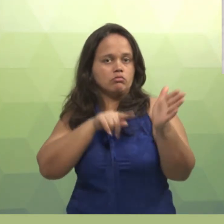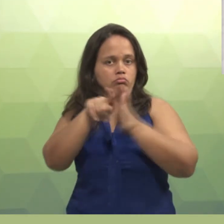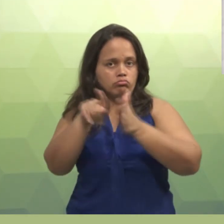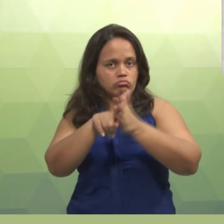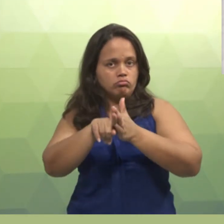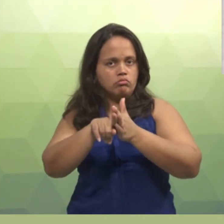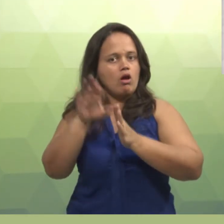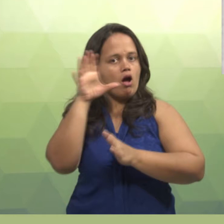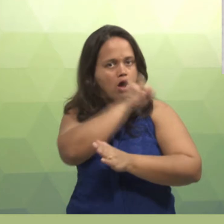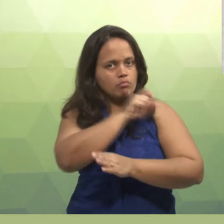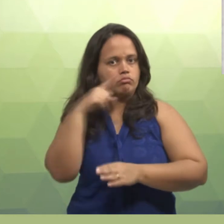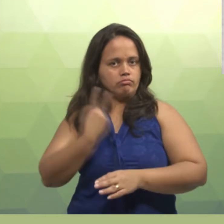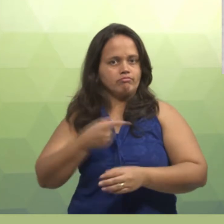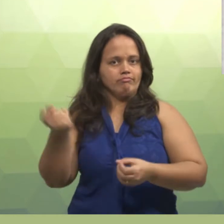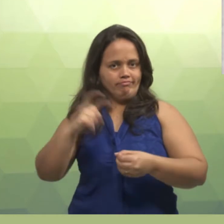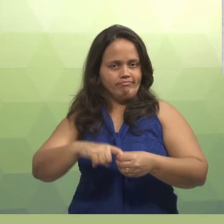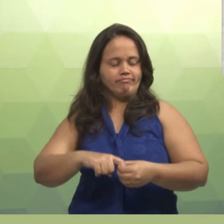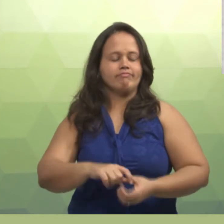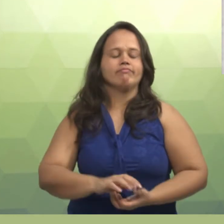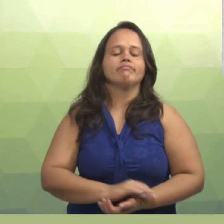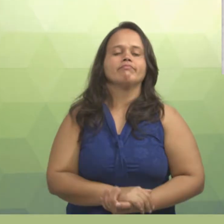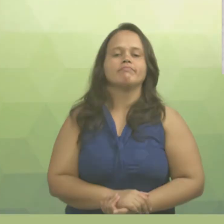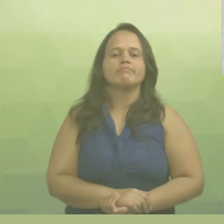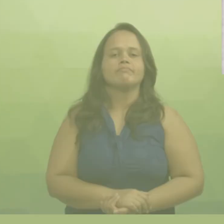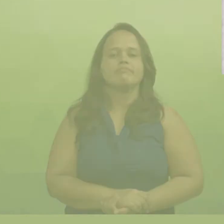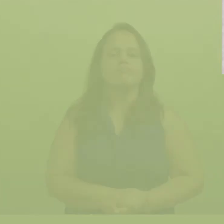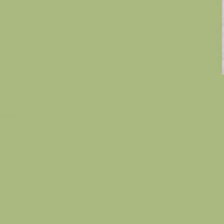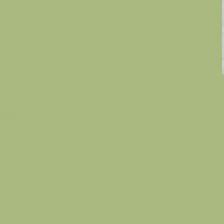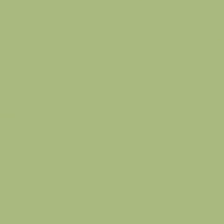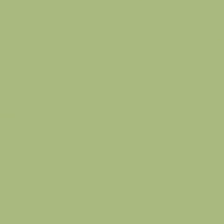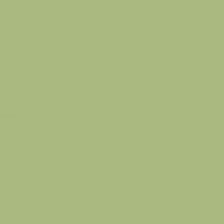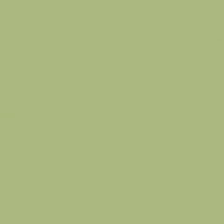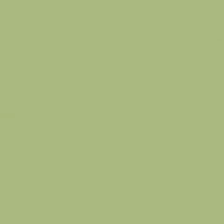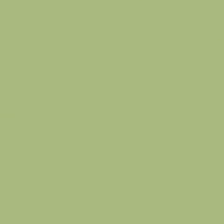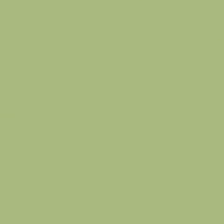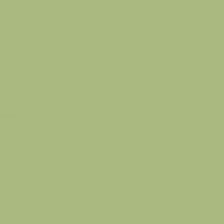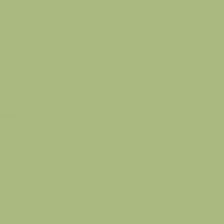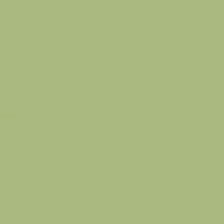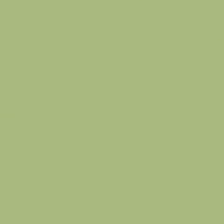essas questões. Daqui a pouco nós voltamos.